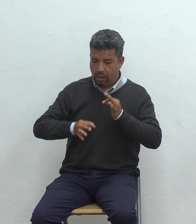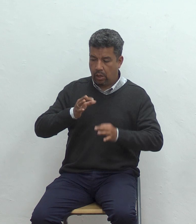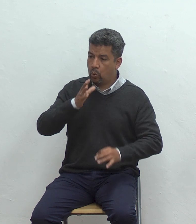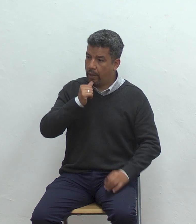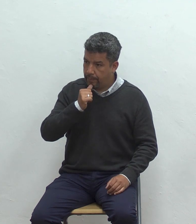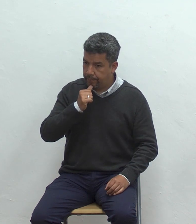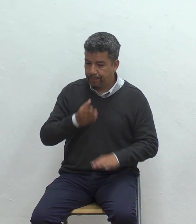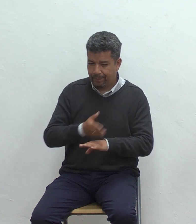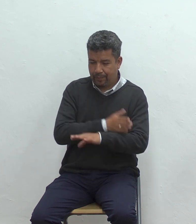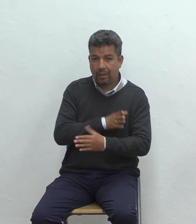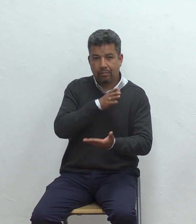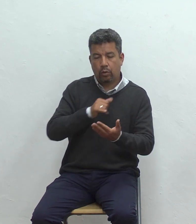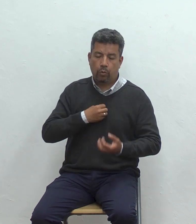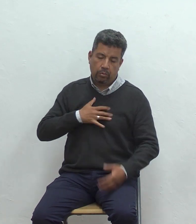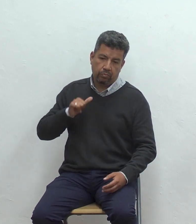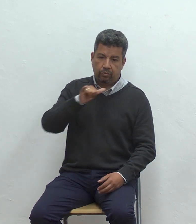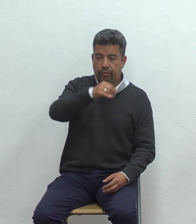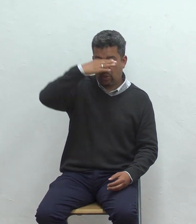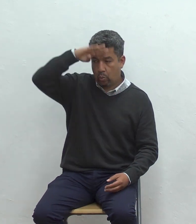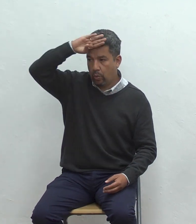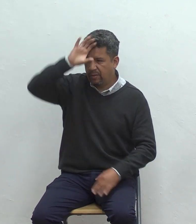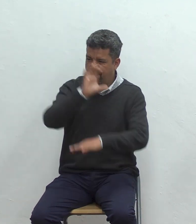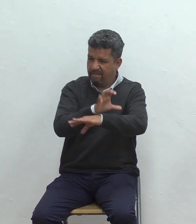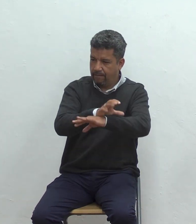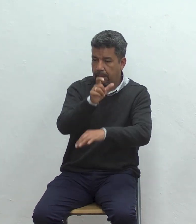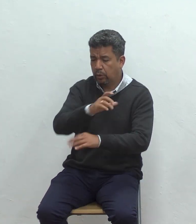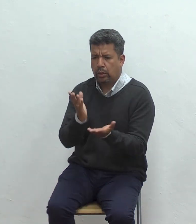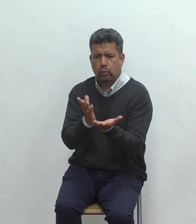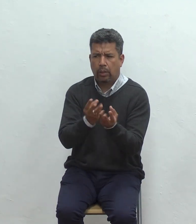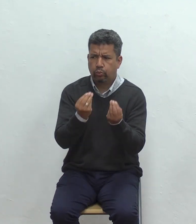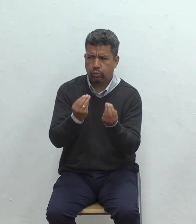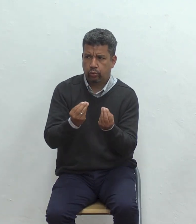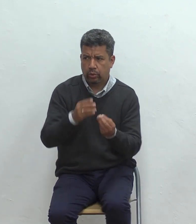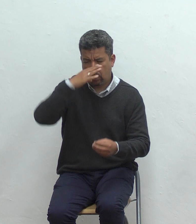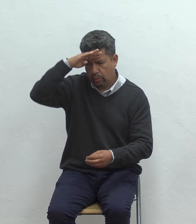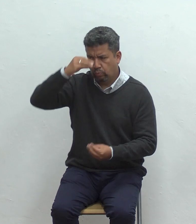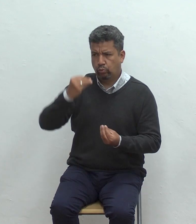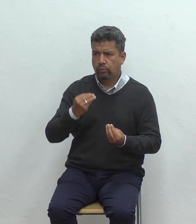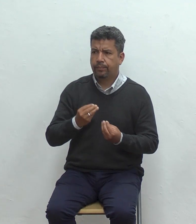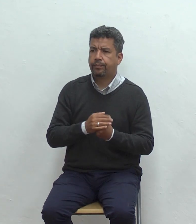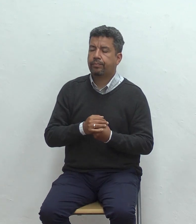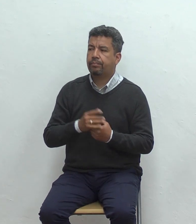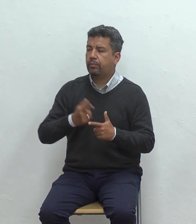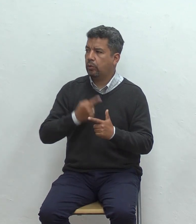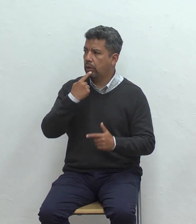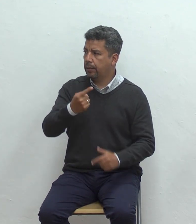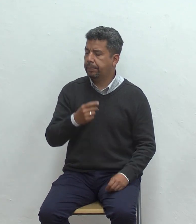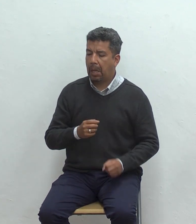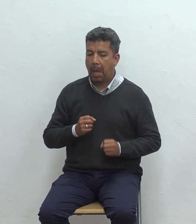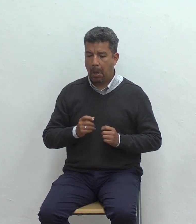injusticia. Cuando estuve en Cuba, yo molesto a los cubanos, ¿no? Allá la gente es muy estudiosa. Y entonces yo dije,